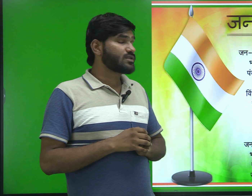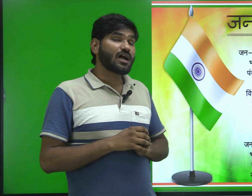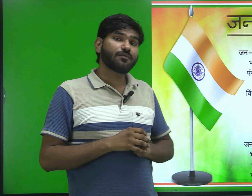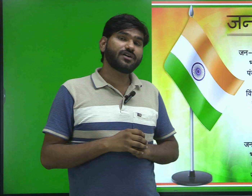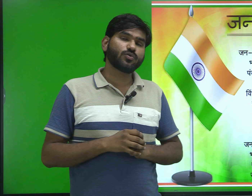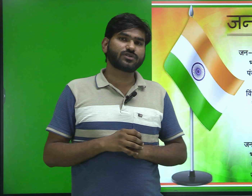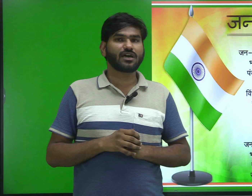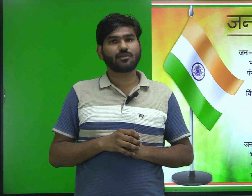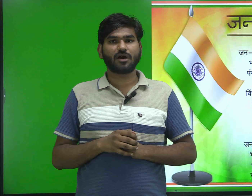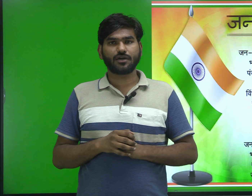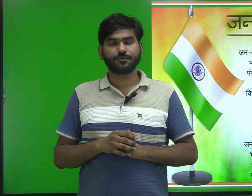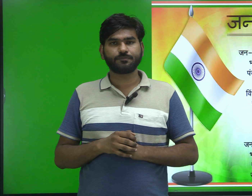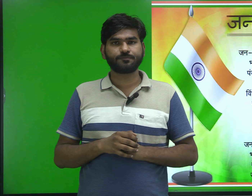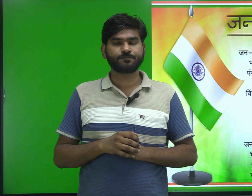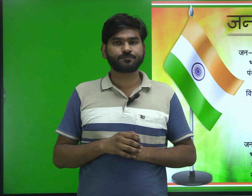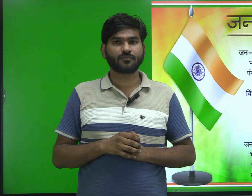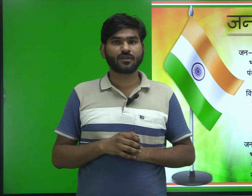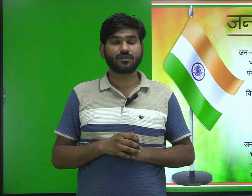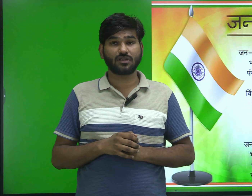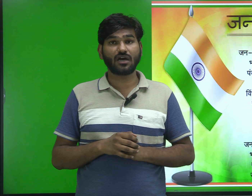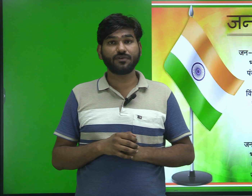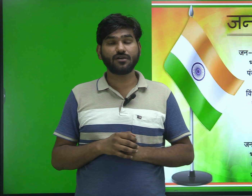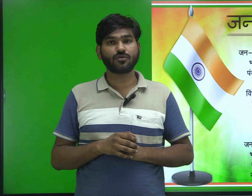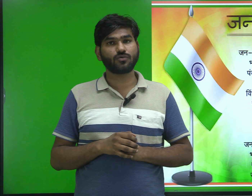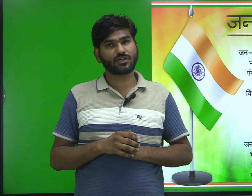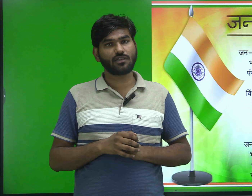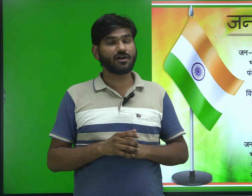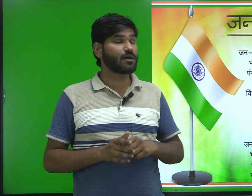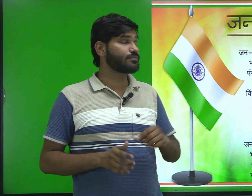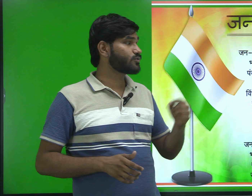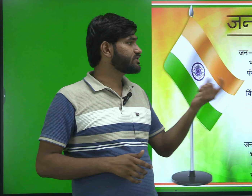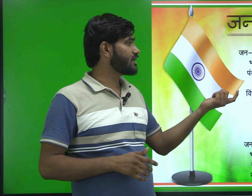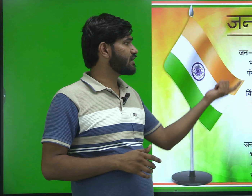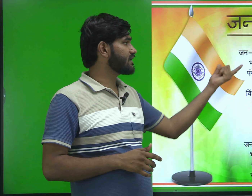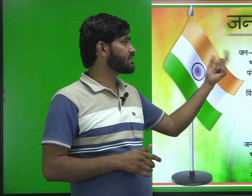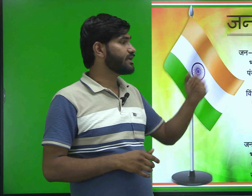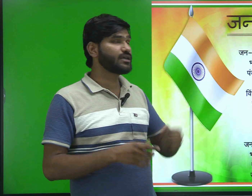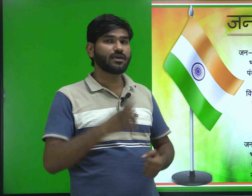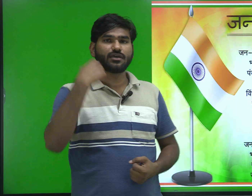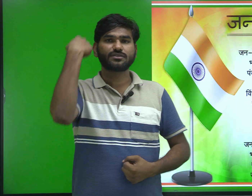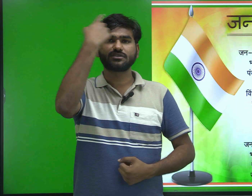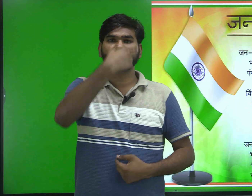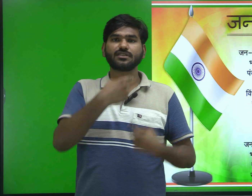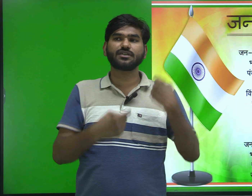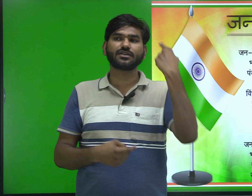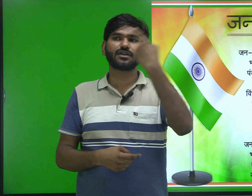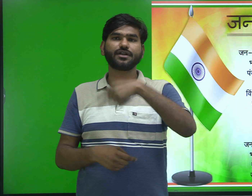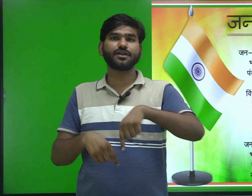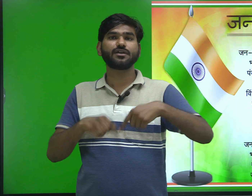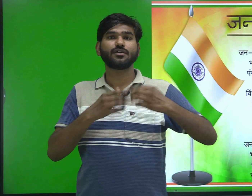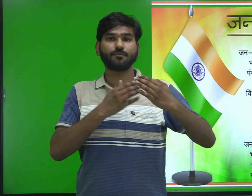द्राविड़ उत्कल बंग, द्राविड़ उत्कल बंग। अब हम शुरू से एक बार करते हैं। जन गण